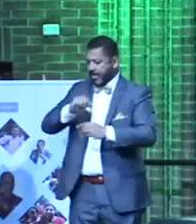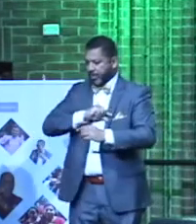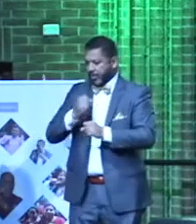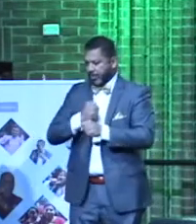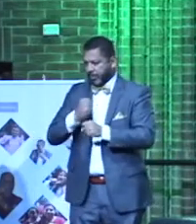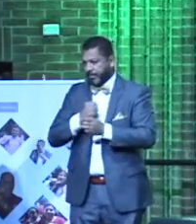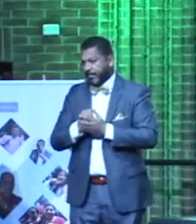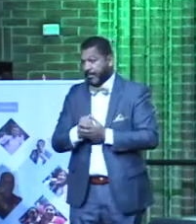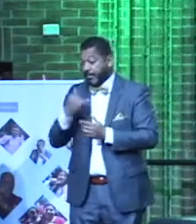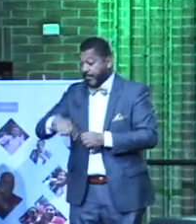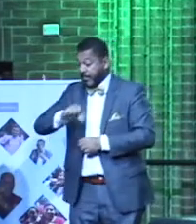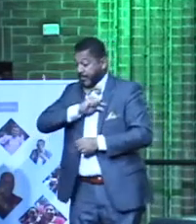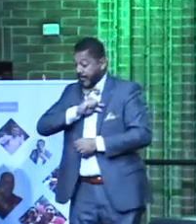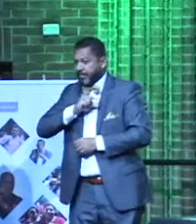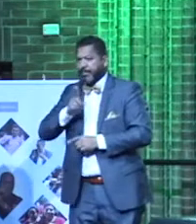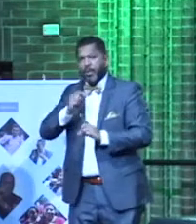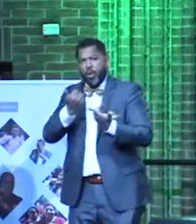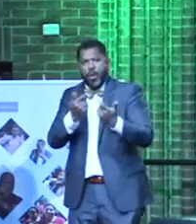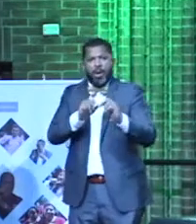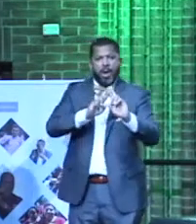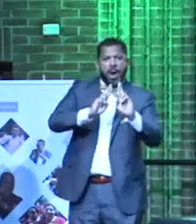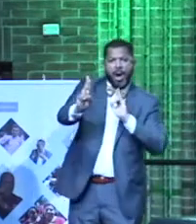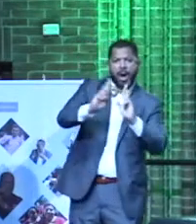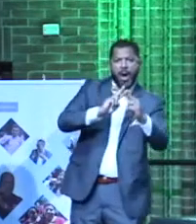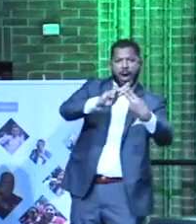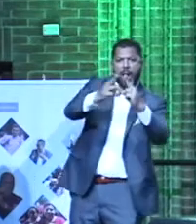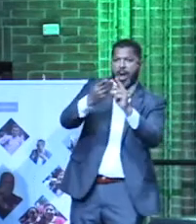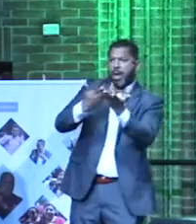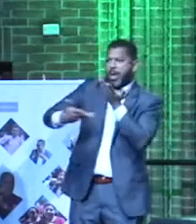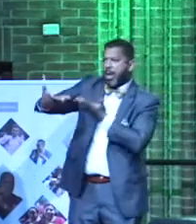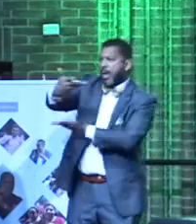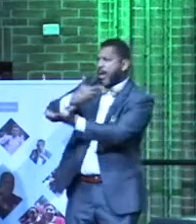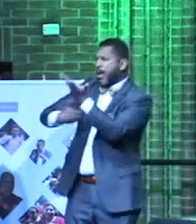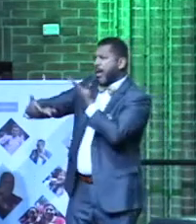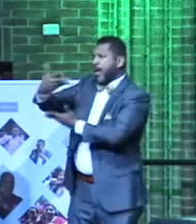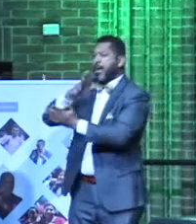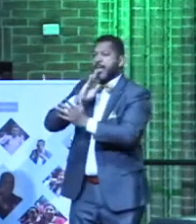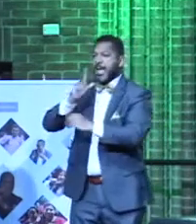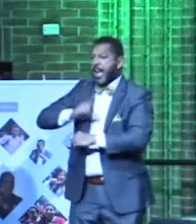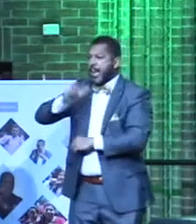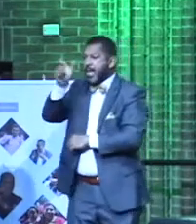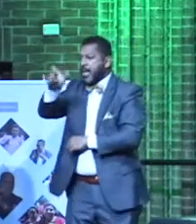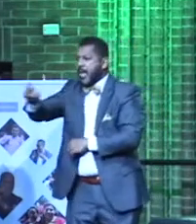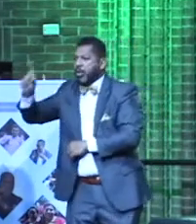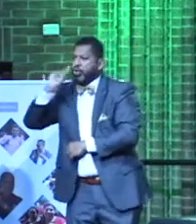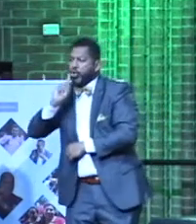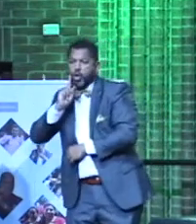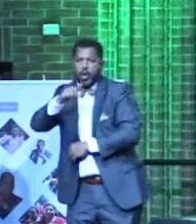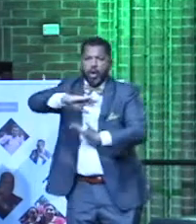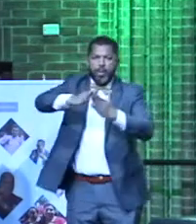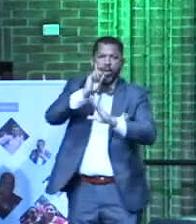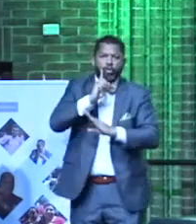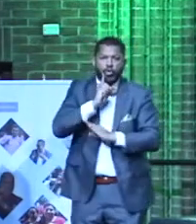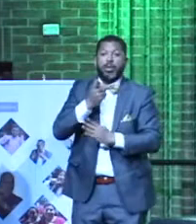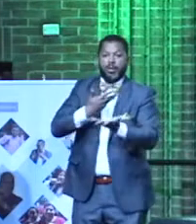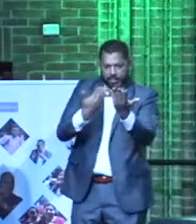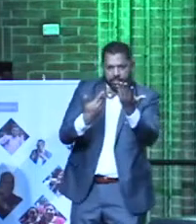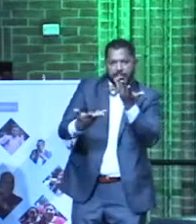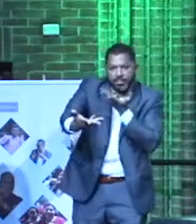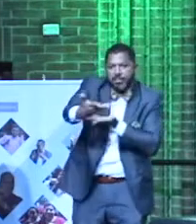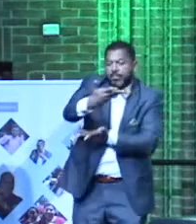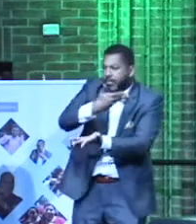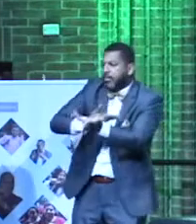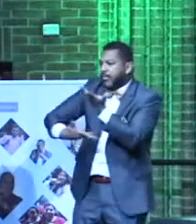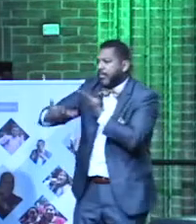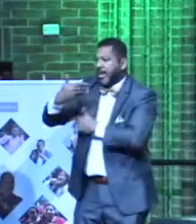queríamos que el instituto se relacionara mejor, tuviera una relación positiva con los líderes, con la comunidad sorda, con otros interlocutores